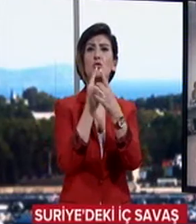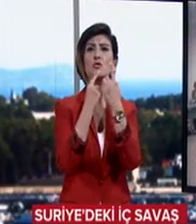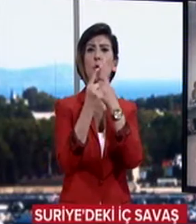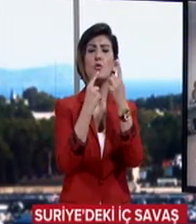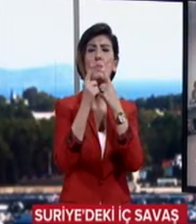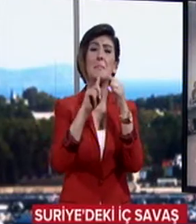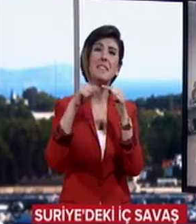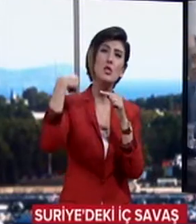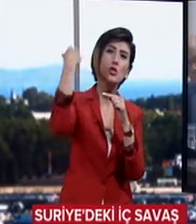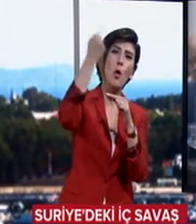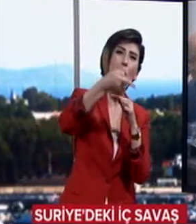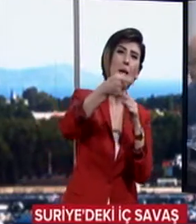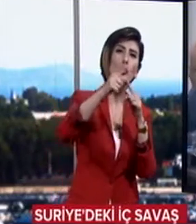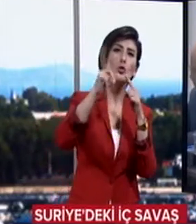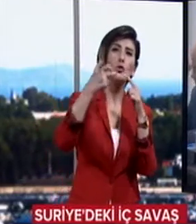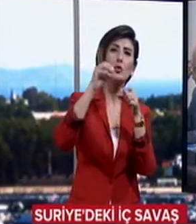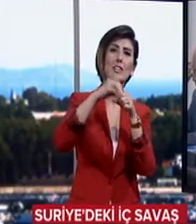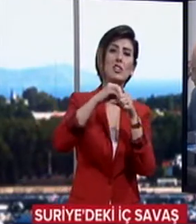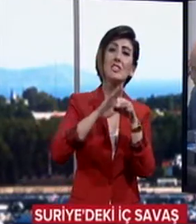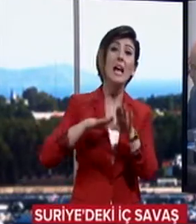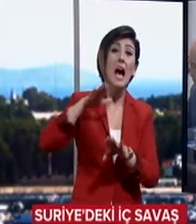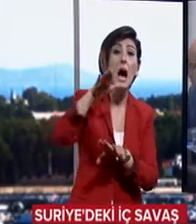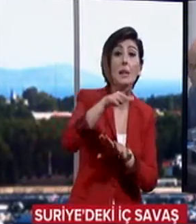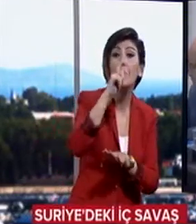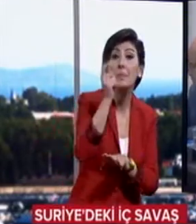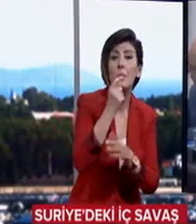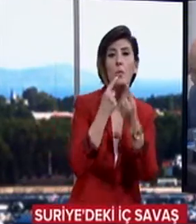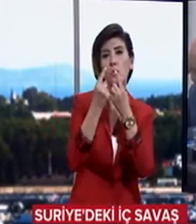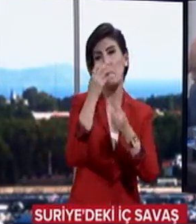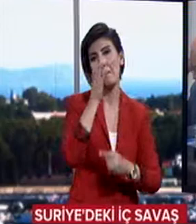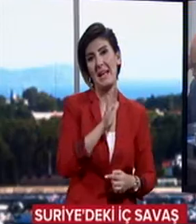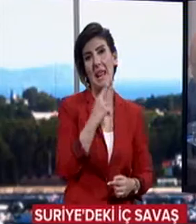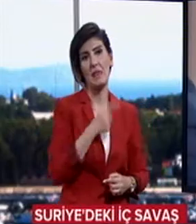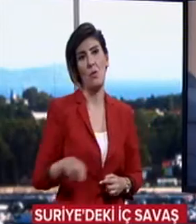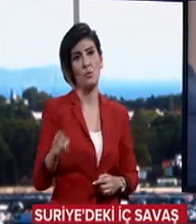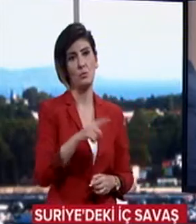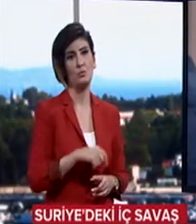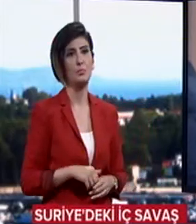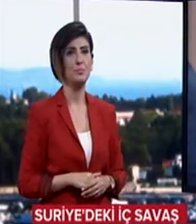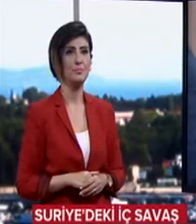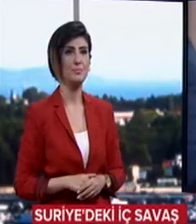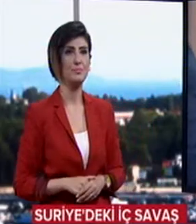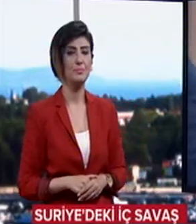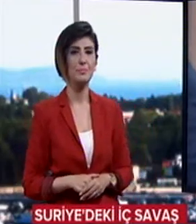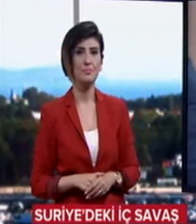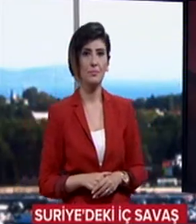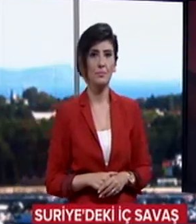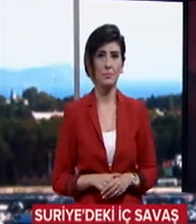barış görüşmelerinin bir sonraki turu için atılacak adımları konuşması bekleniyor.